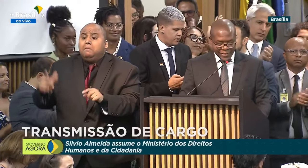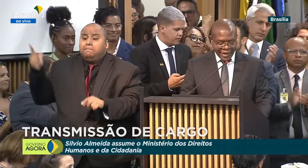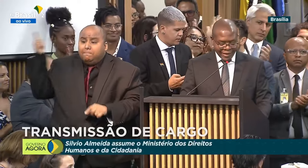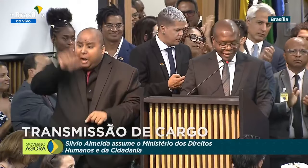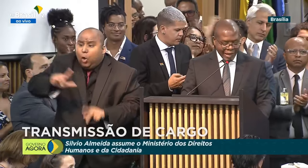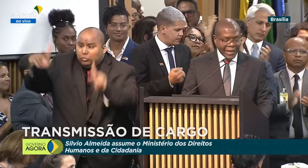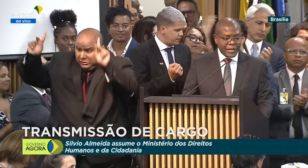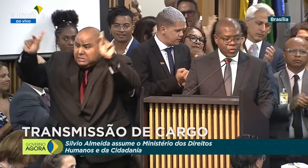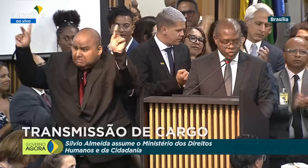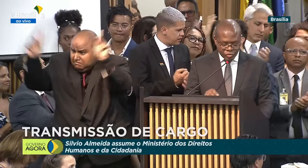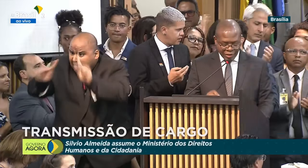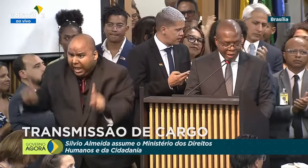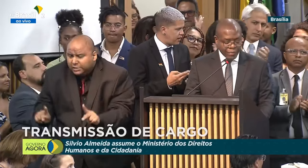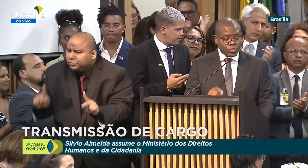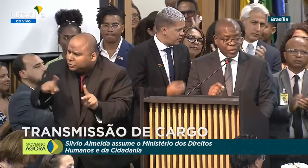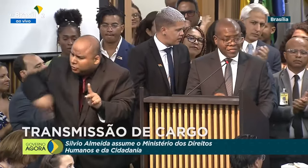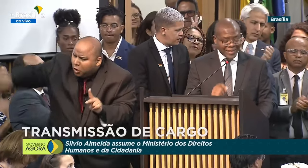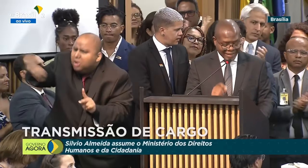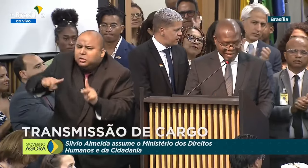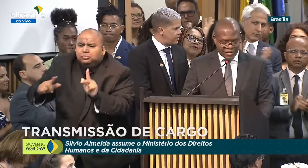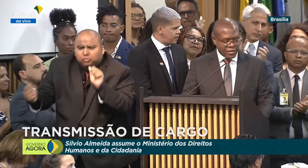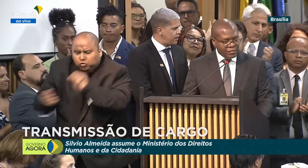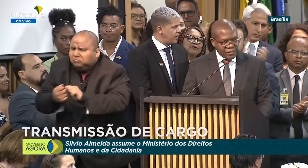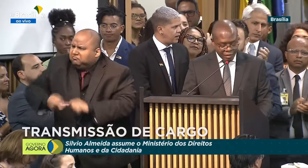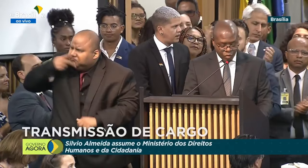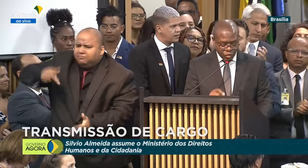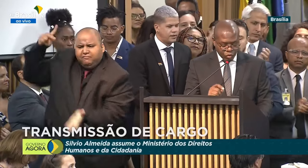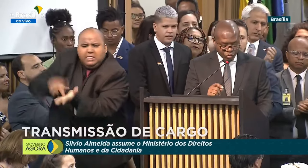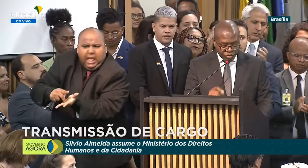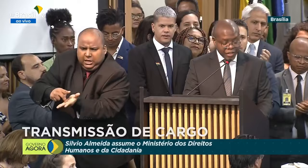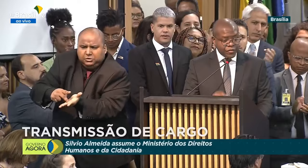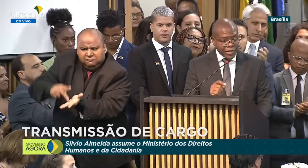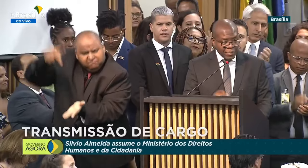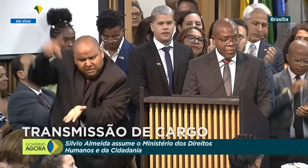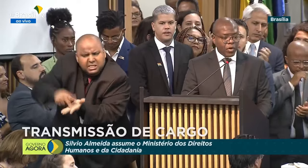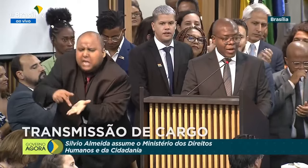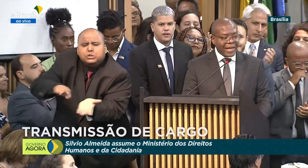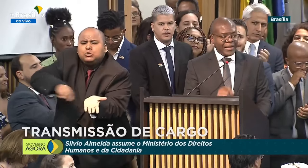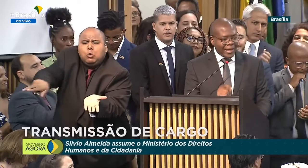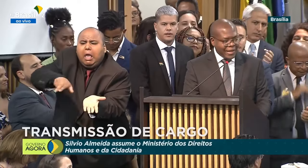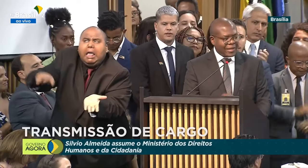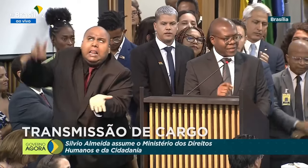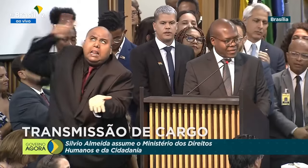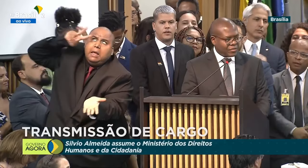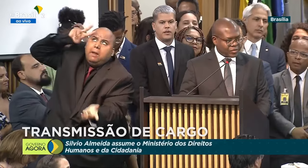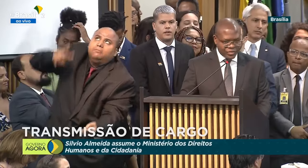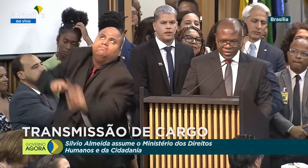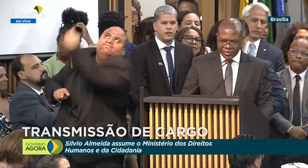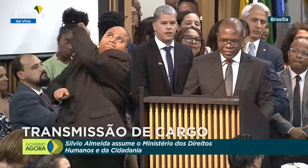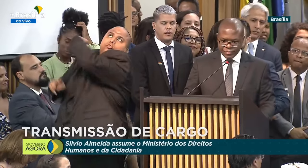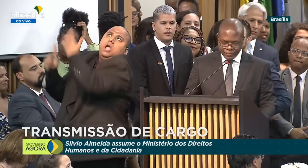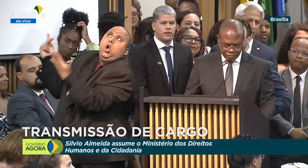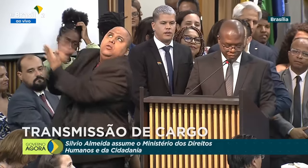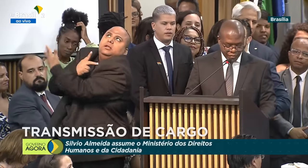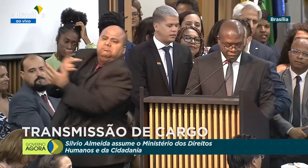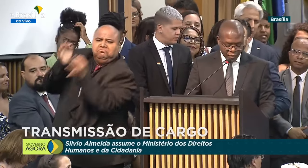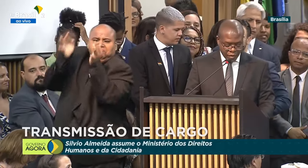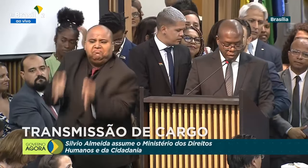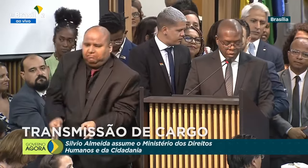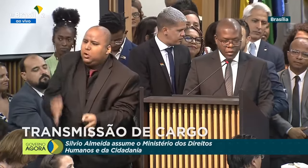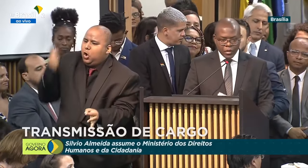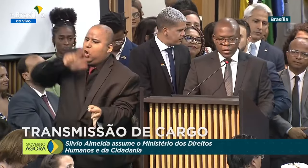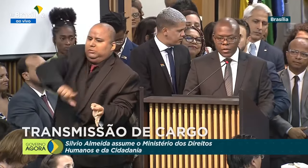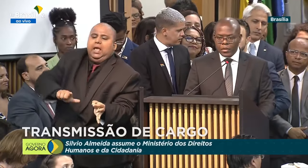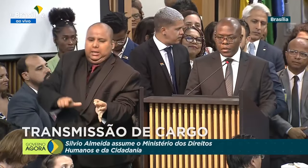será aquela que construiremos com a verdade com o cultivo da memória e a realização da Justiça